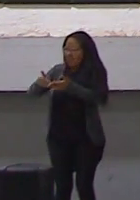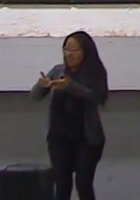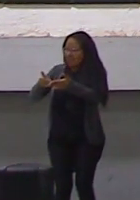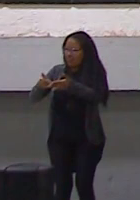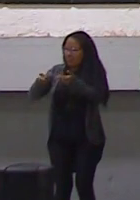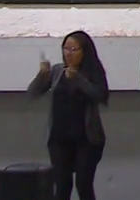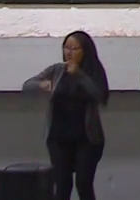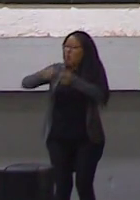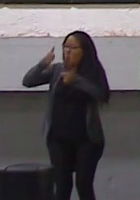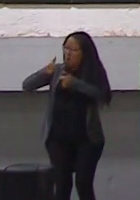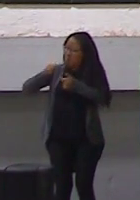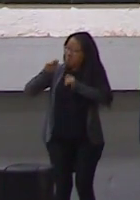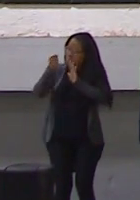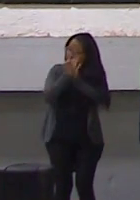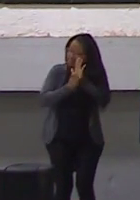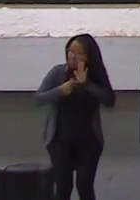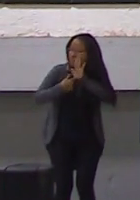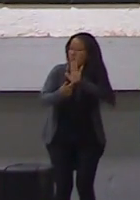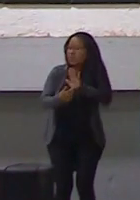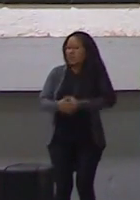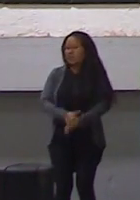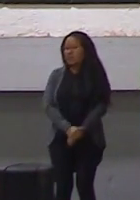nos constituye hoy